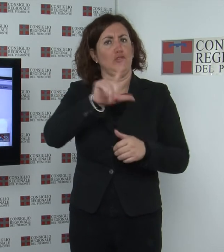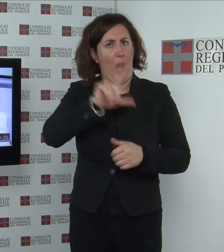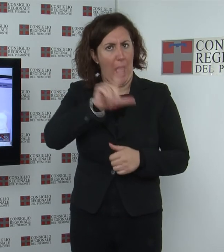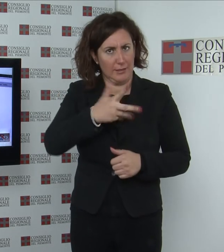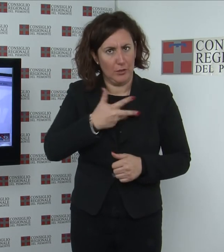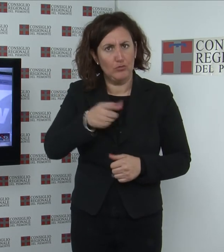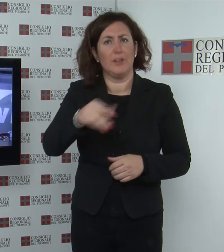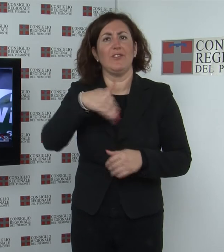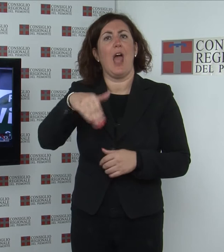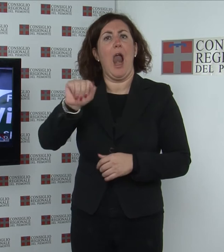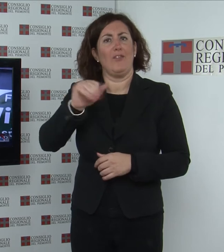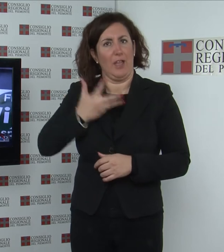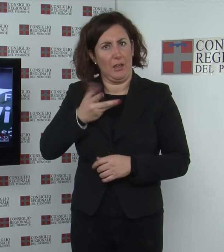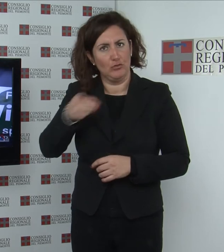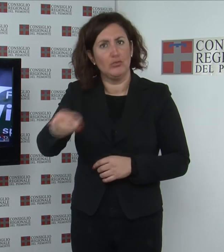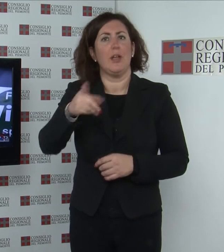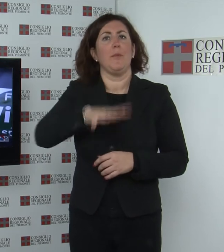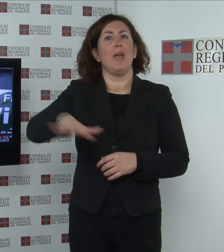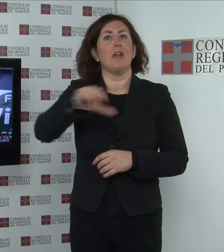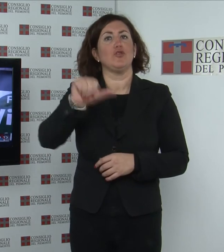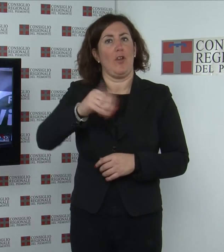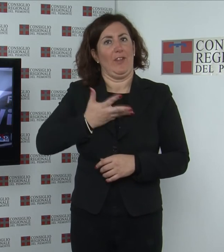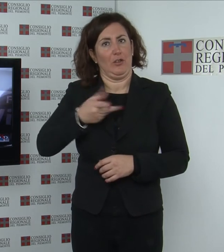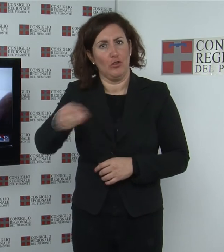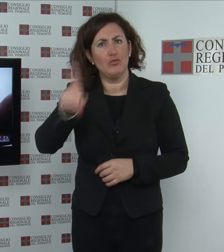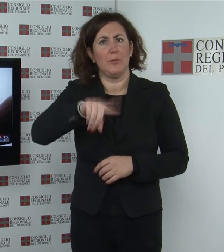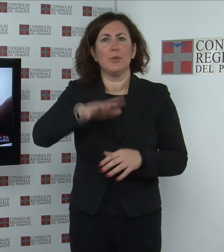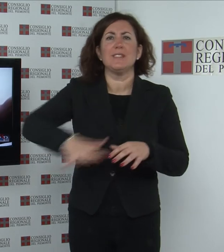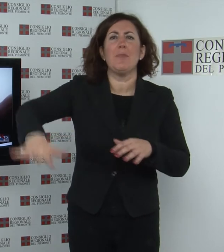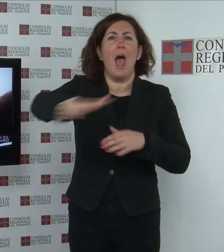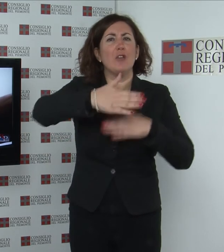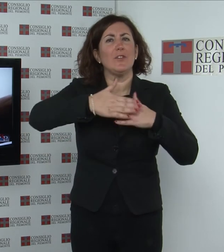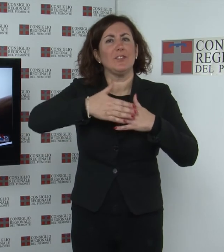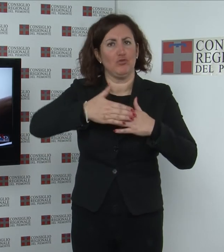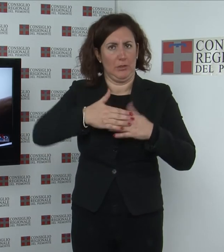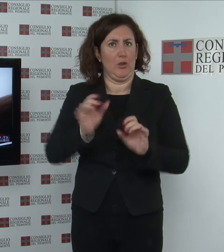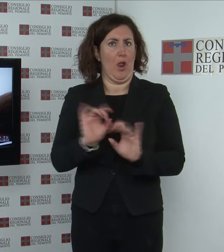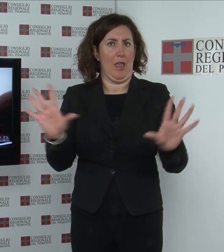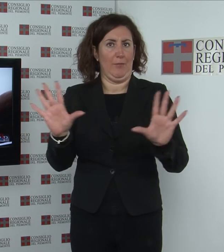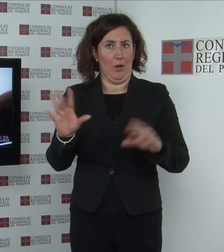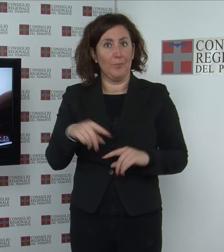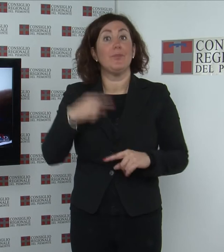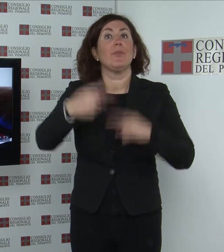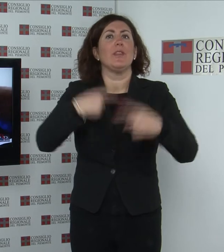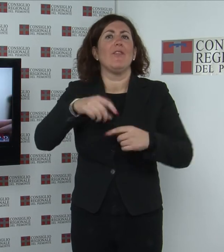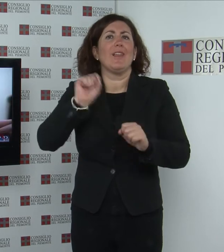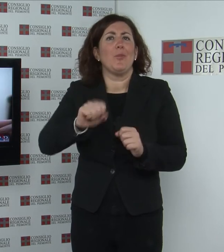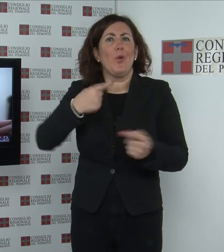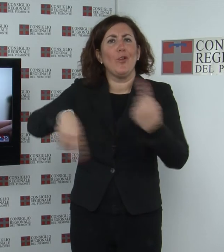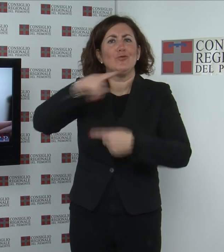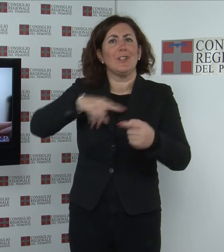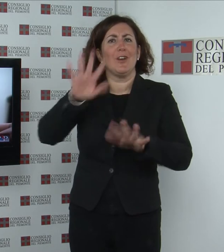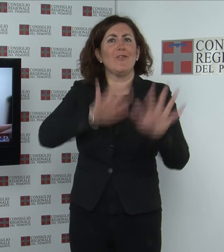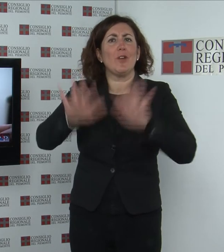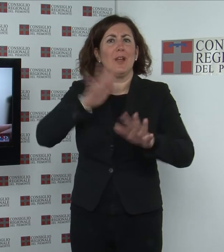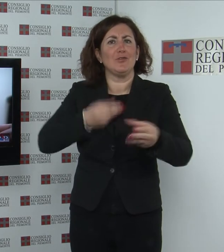palazzo di piazza Solferino e negli spazi intorno le sedi dell'assemblea diventano così mezzo di circolazione e scambio di informazioni utili in